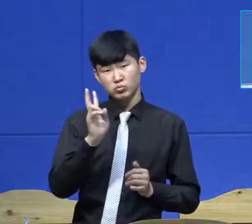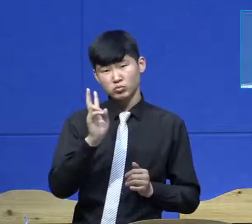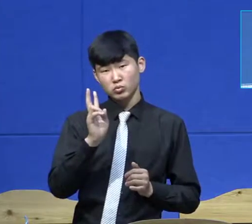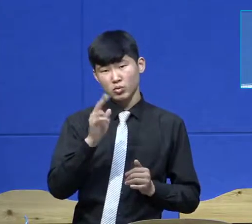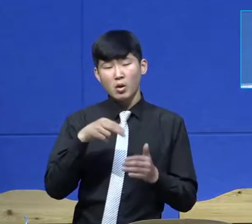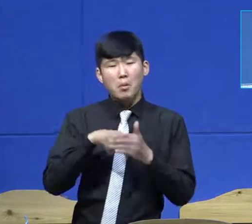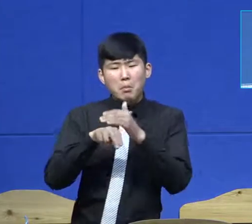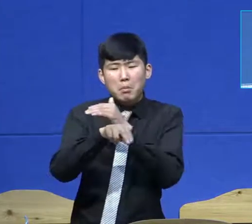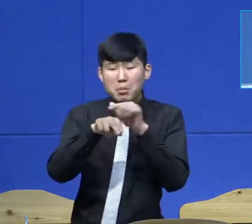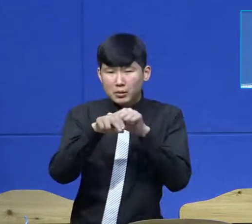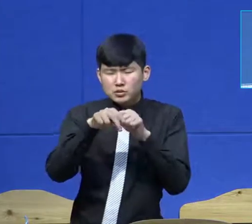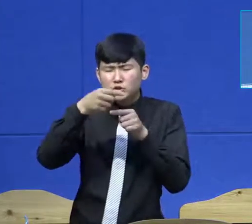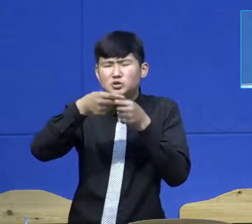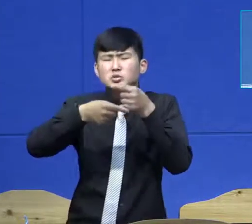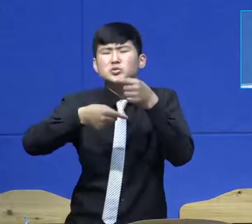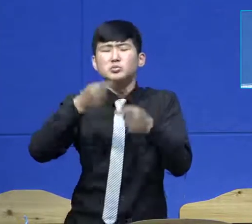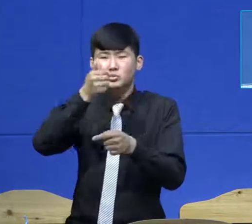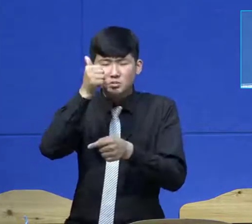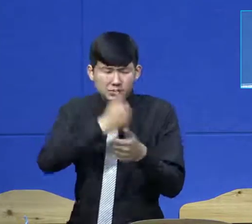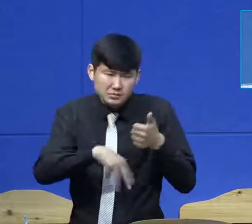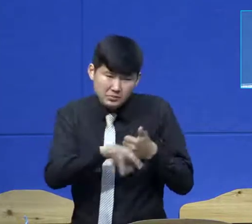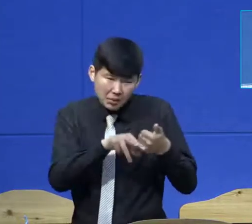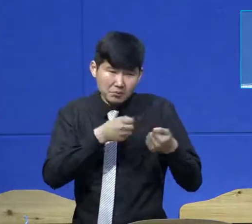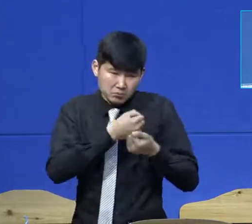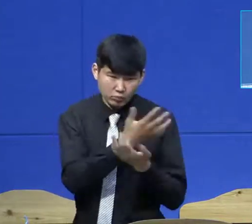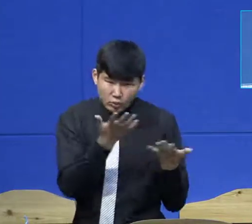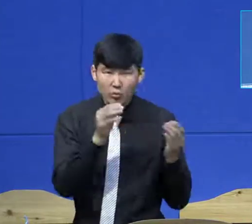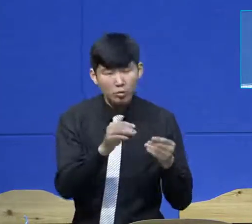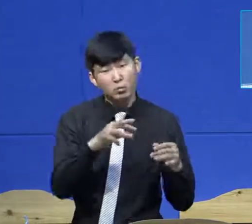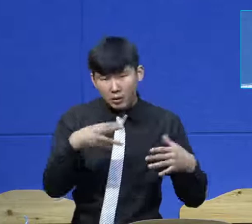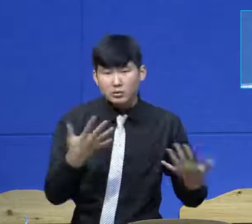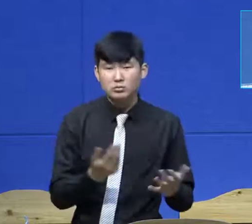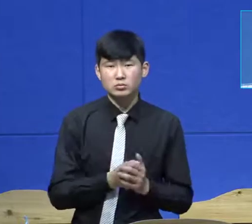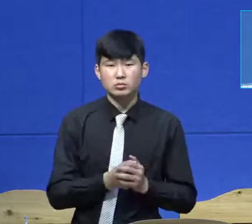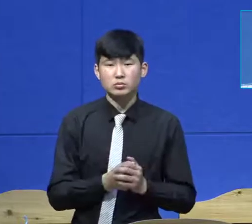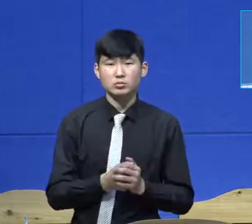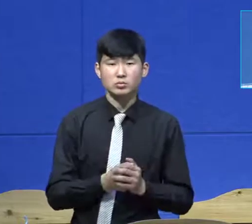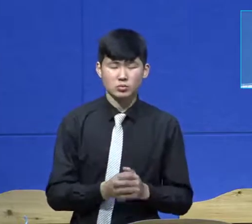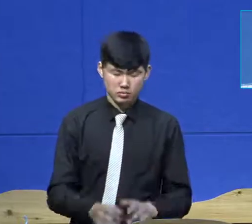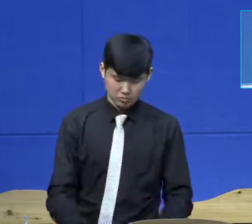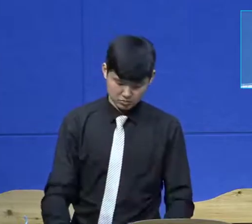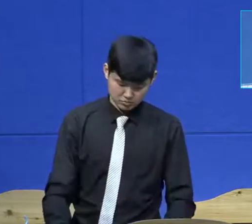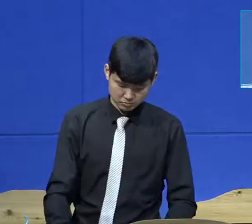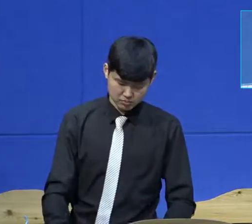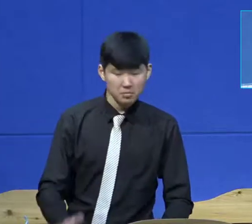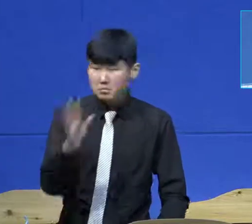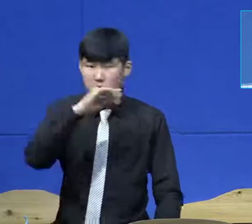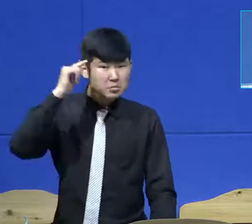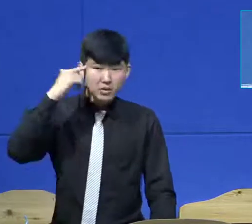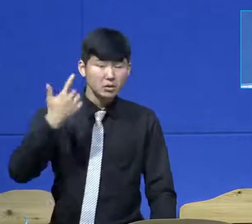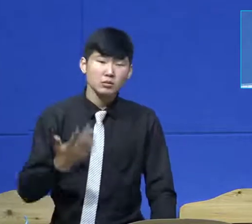Илч Паулоос илүү мундаг сайн мэдээд хараагч болсон ч гэж болох юм. Бид нар мэдхгүй.